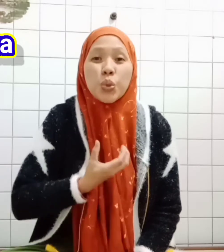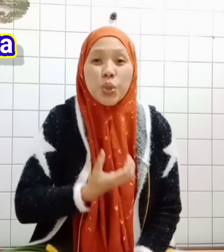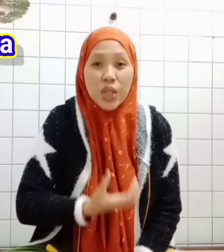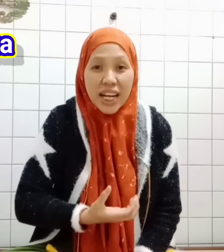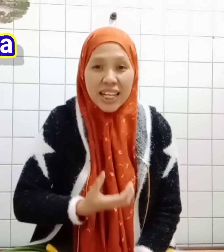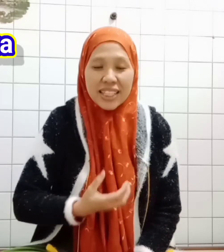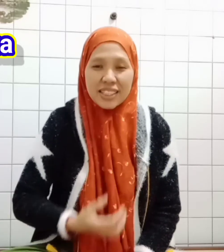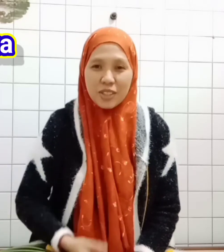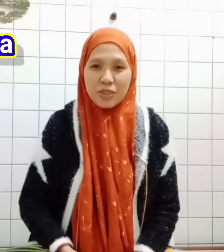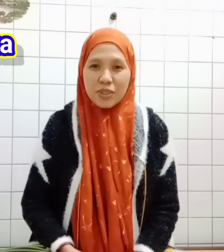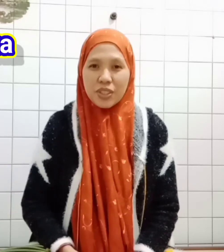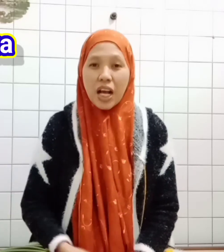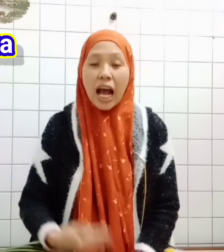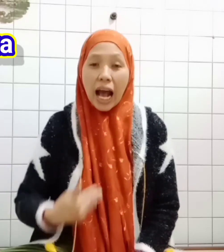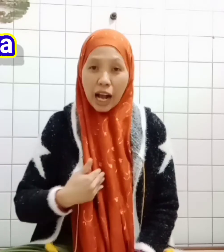suka.